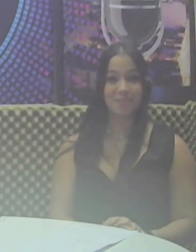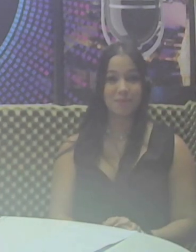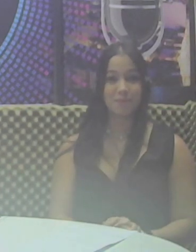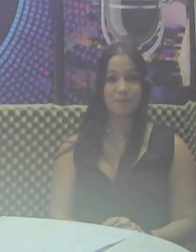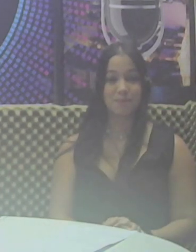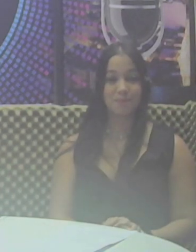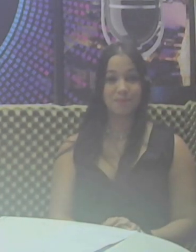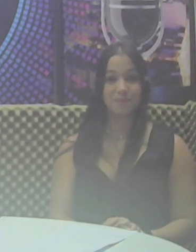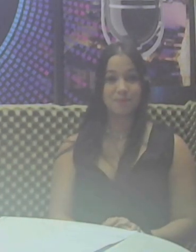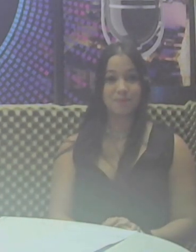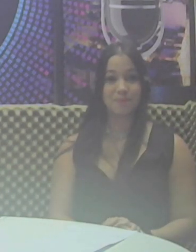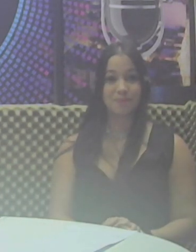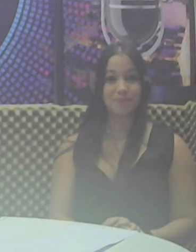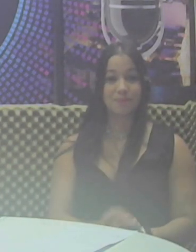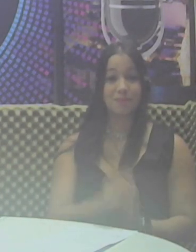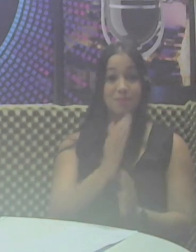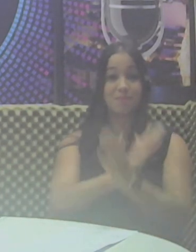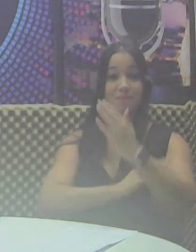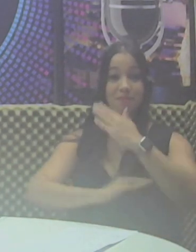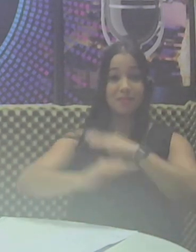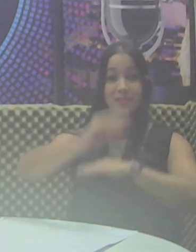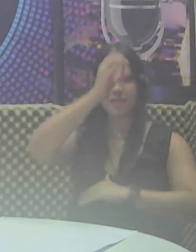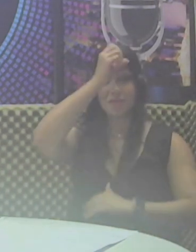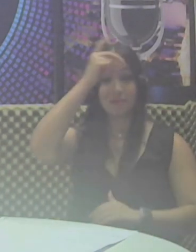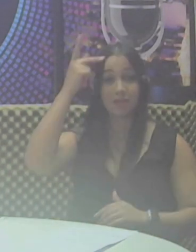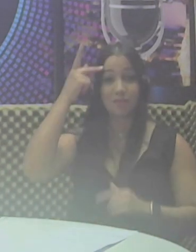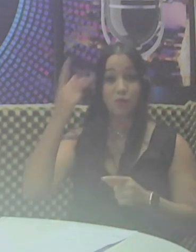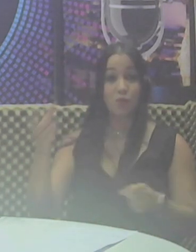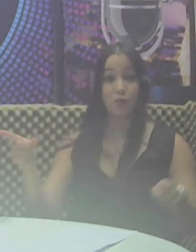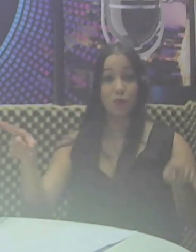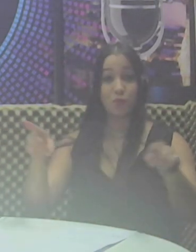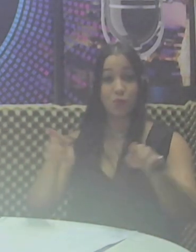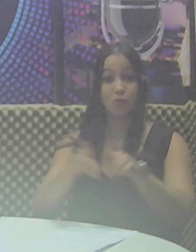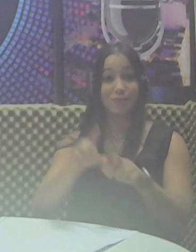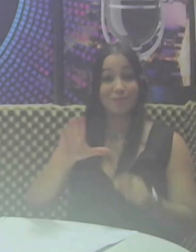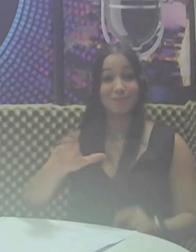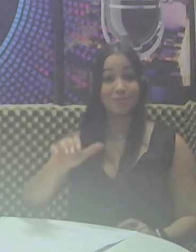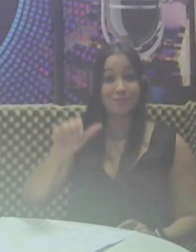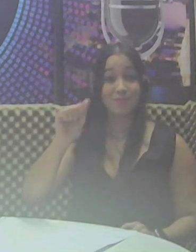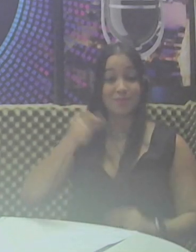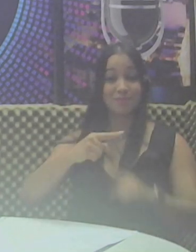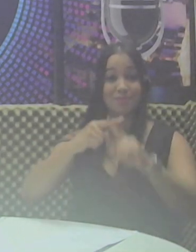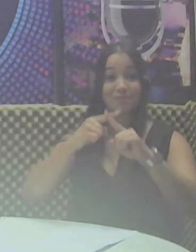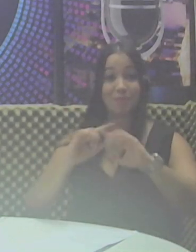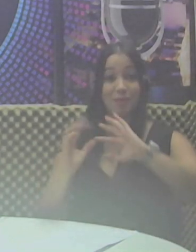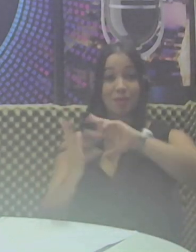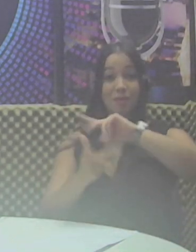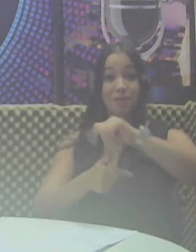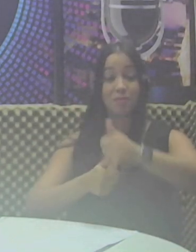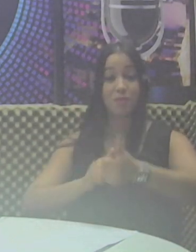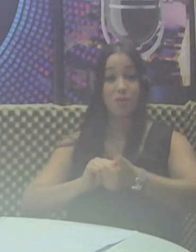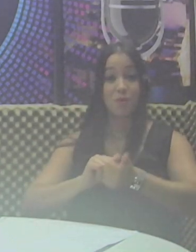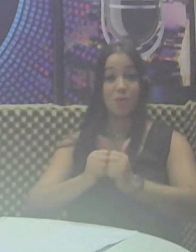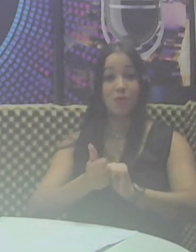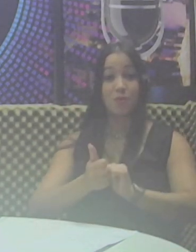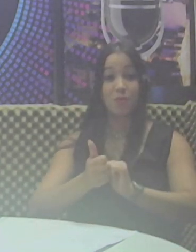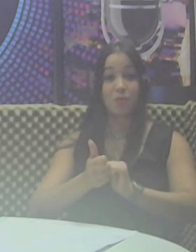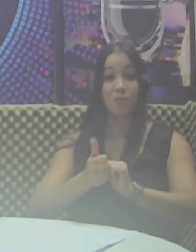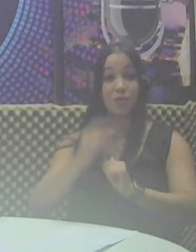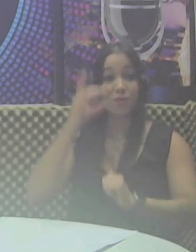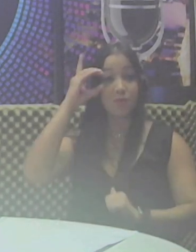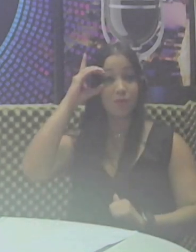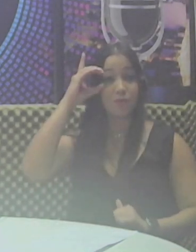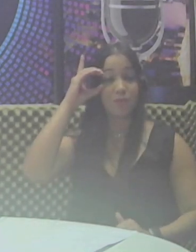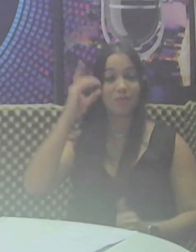Para atleta da Prefeitura e parceiros, é convocado para Campeonato Mundial de Atletismo para Síndrome de Down. Essas e